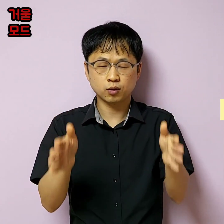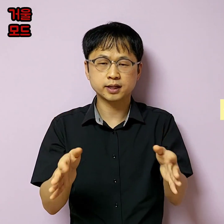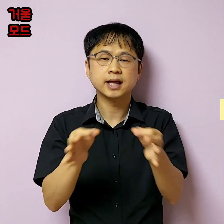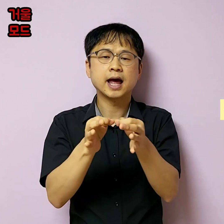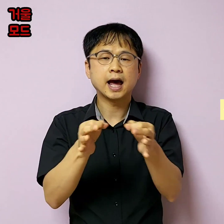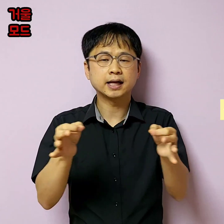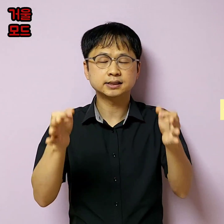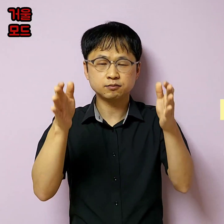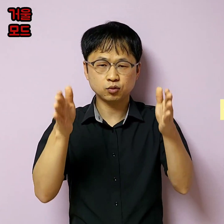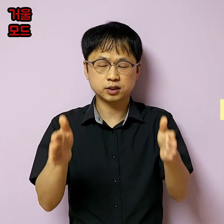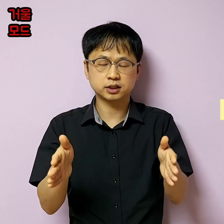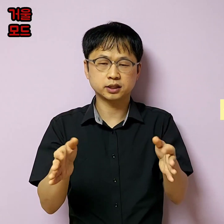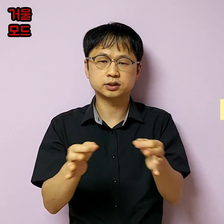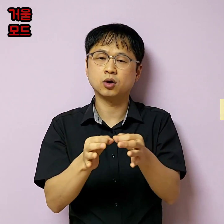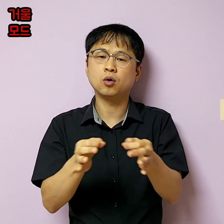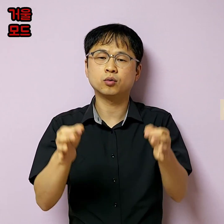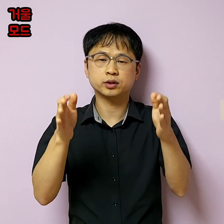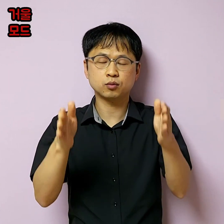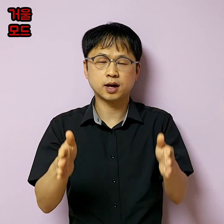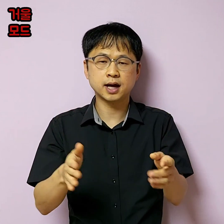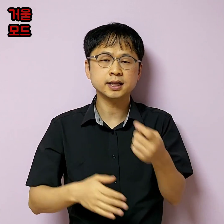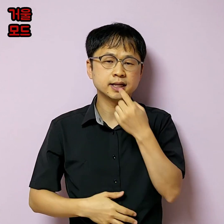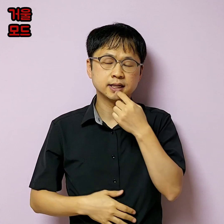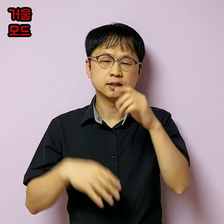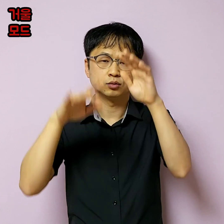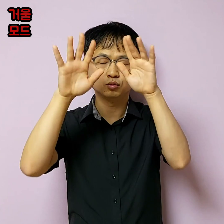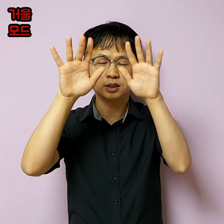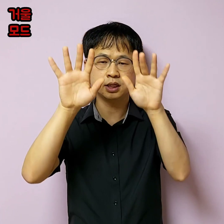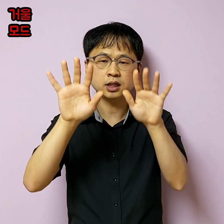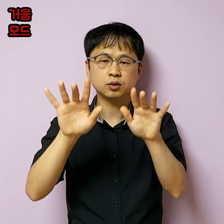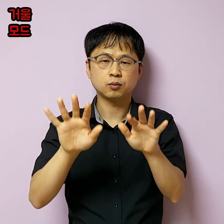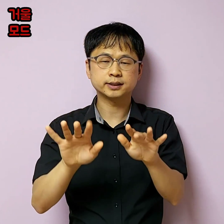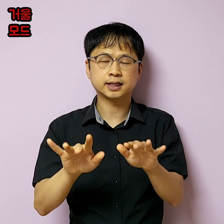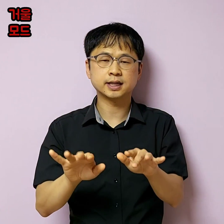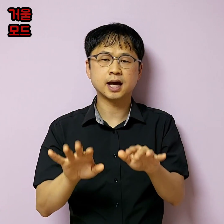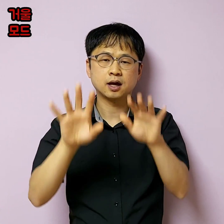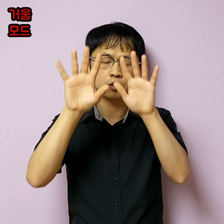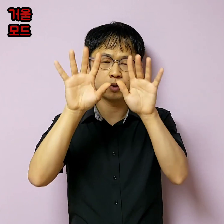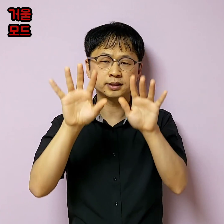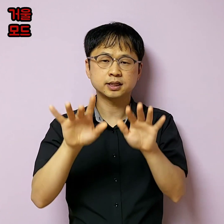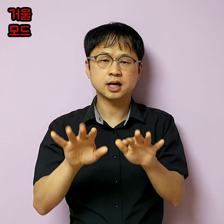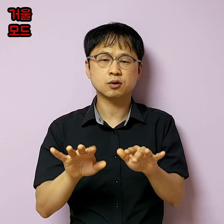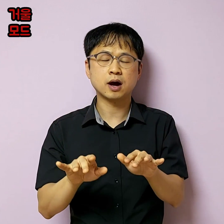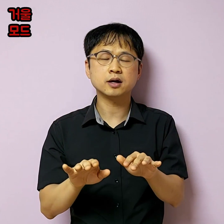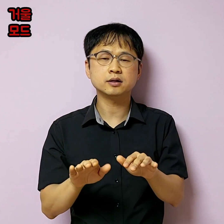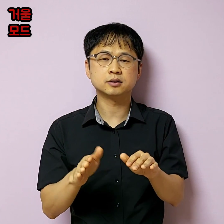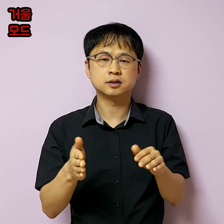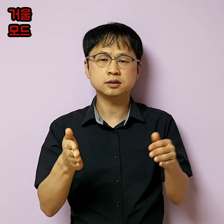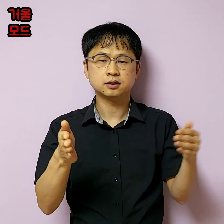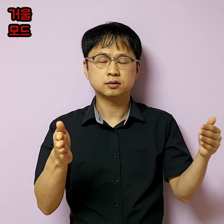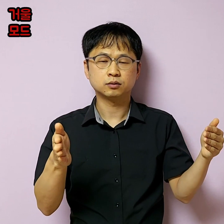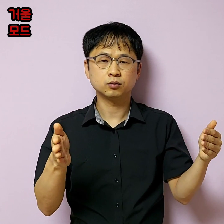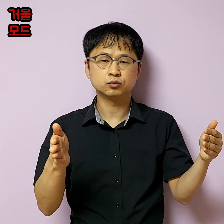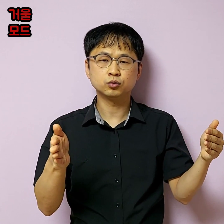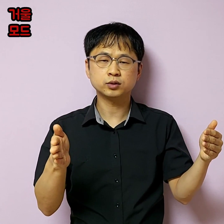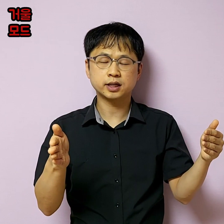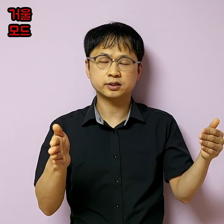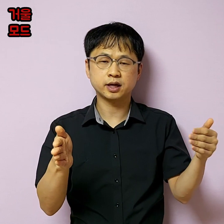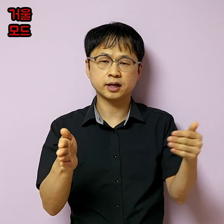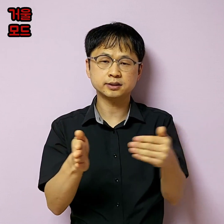오랫동안, 한참 동안이 되겠죠. 오랫동안 눈이 왔잖아. 왔잖아 과거형은 눈 오다 뒤에